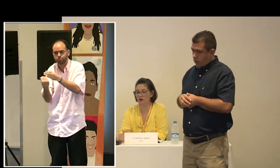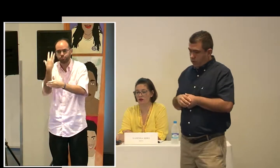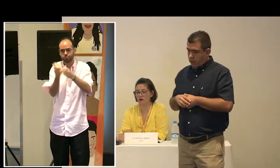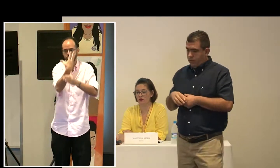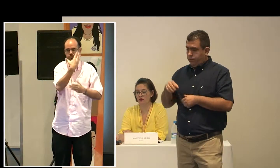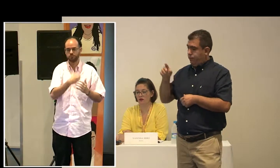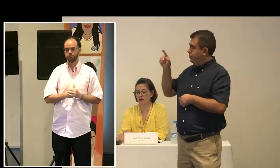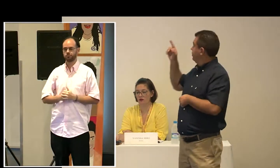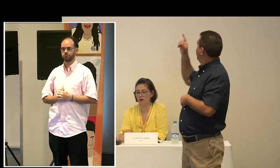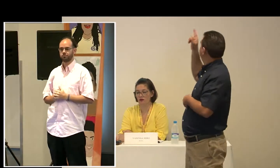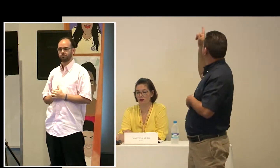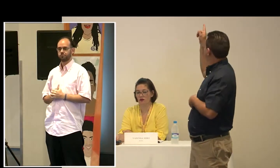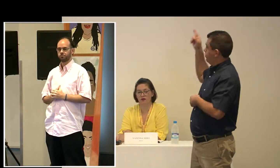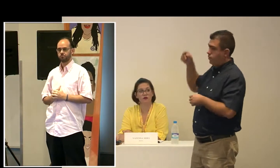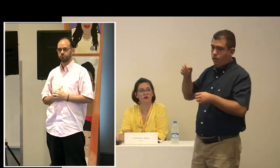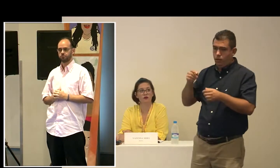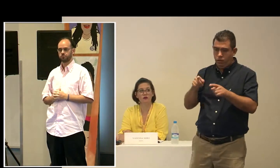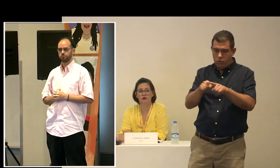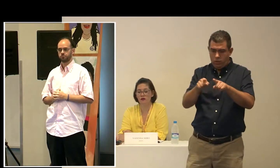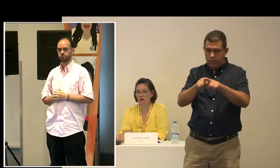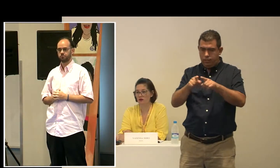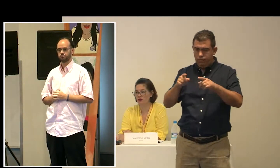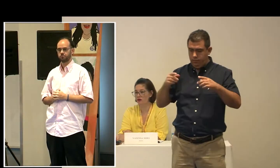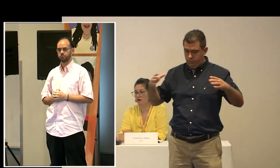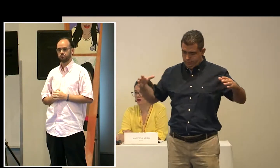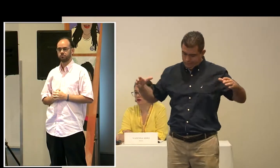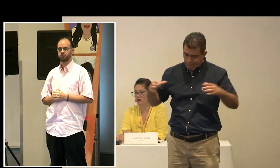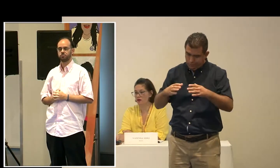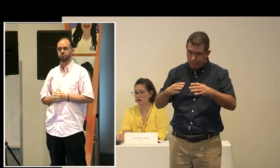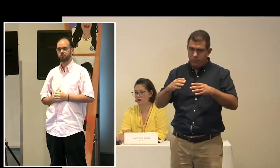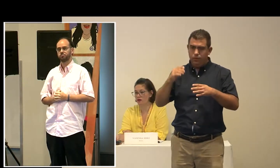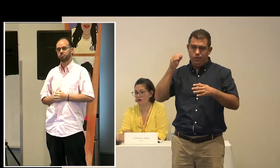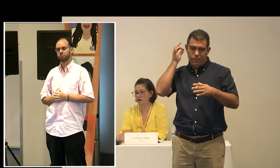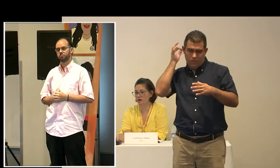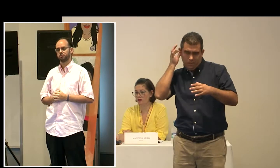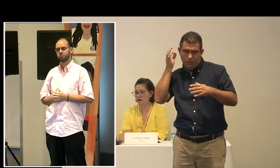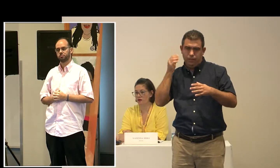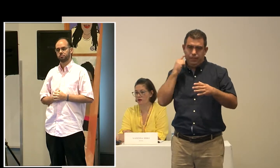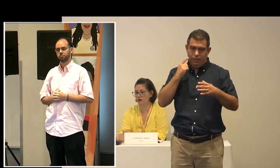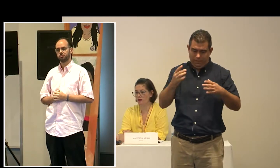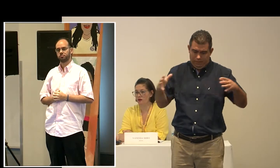Nós fizemos pesquisa para a produção de material.